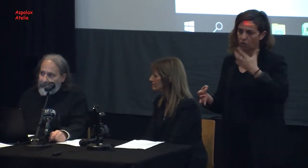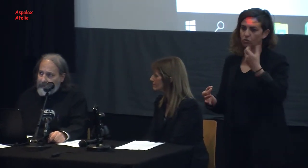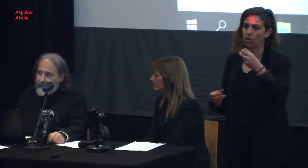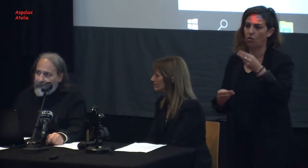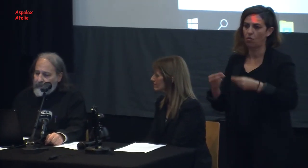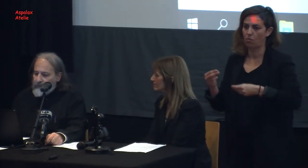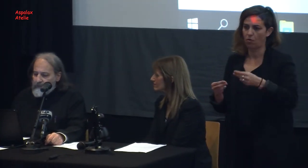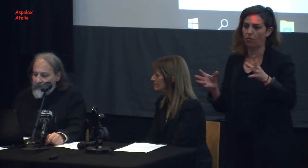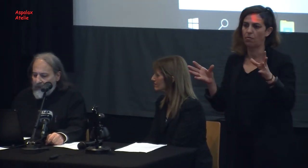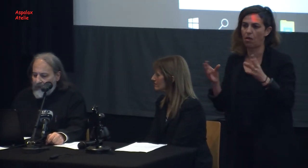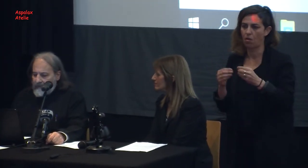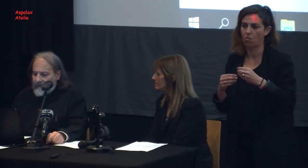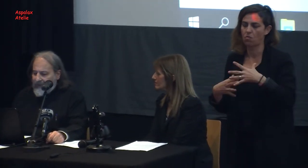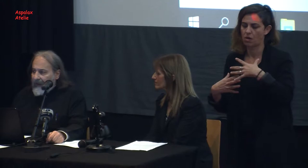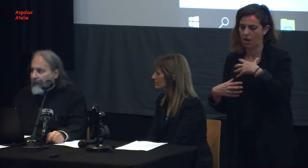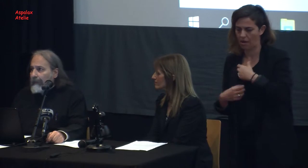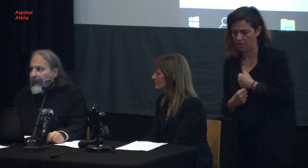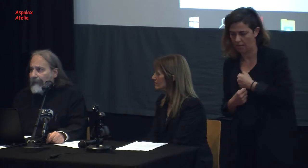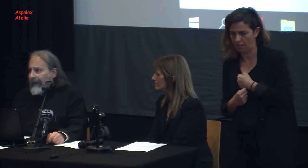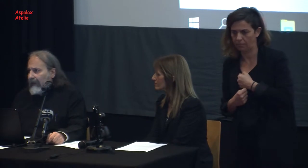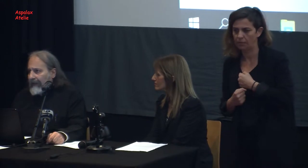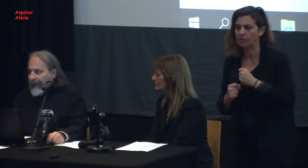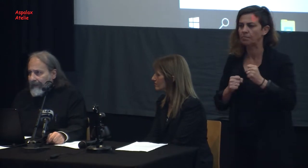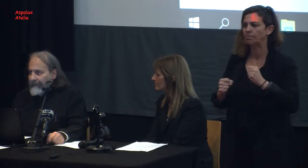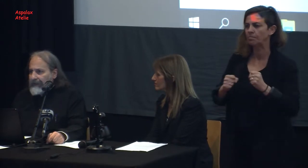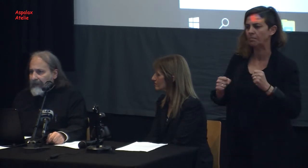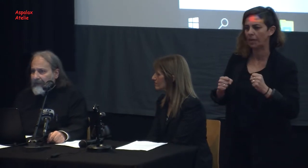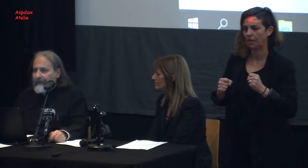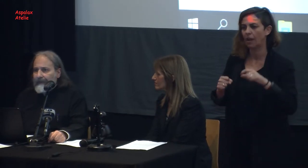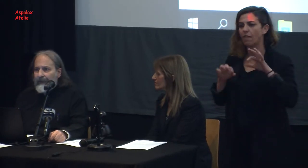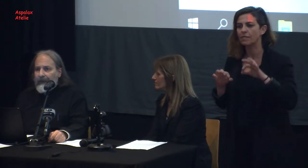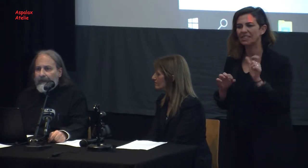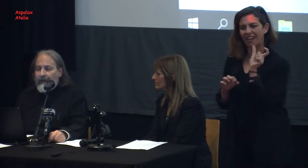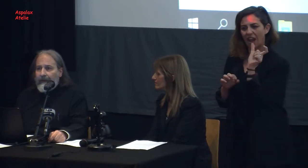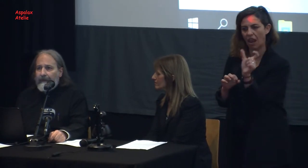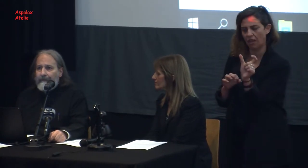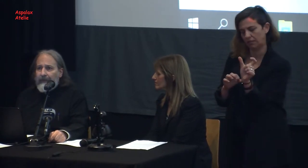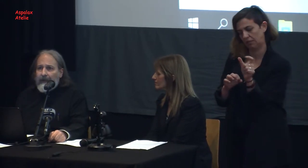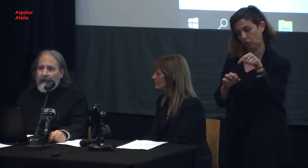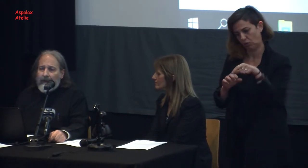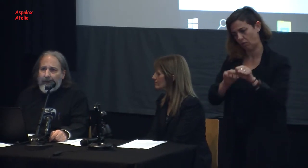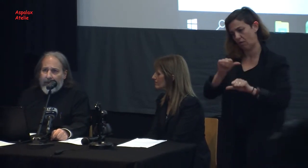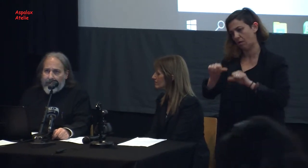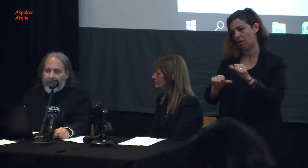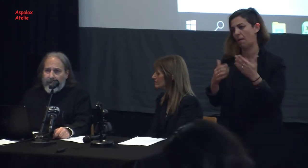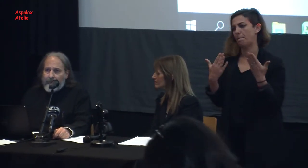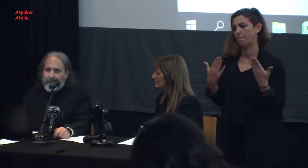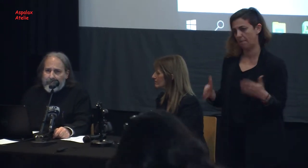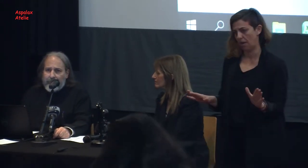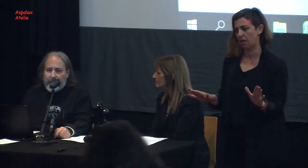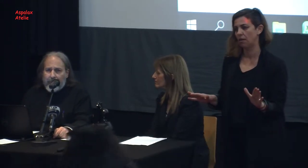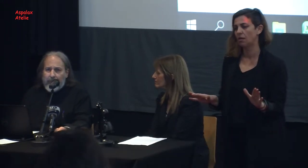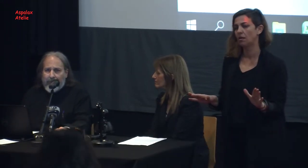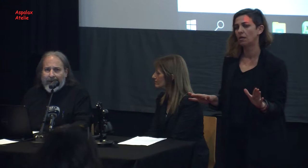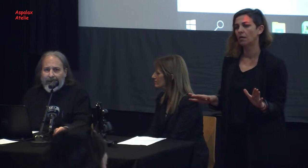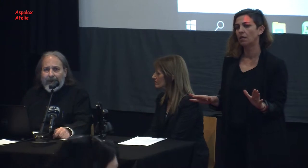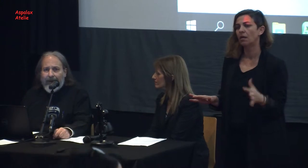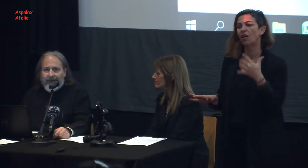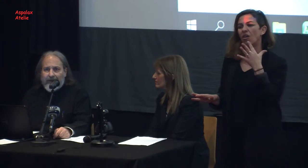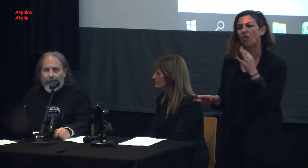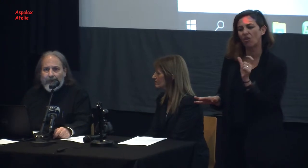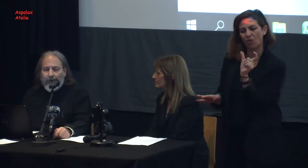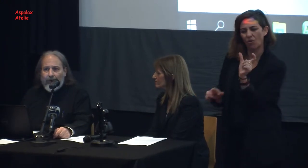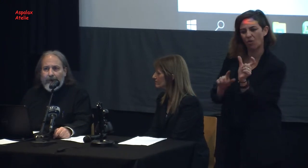μανιοκαταθλητικός. Βέβαια δεν λέμε πια μανιοκατάθλιψη, γιατί έχει